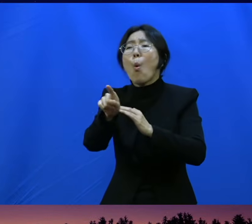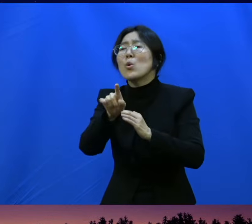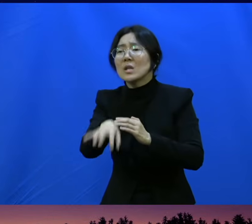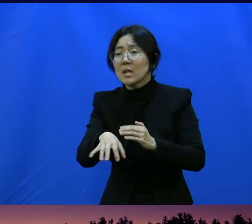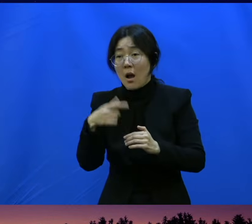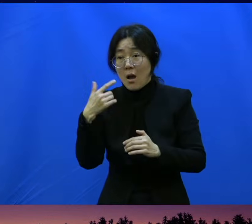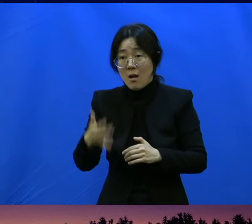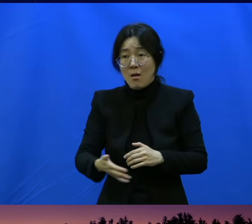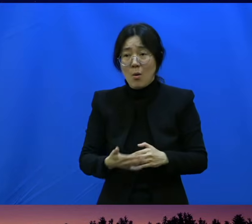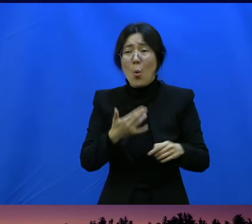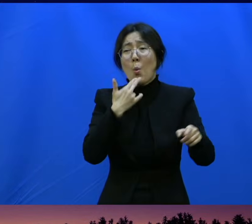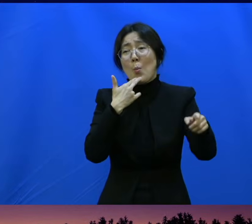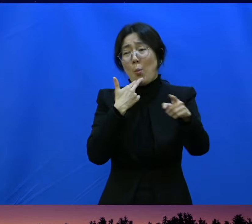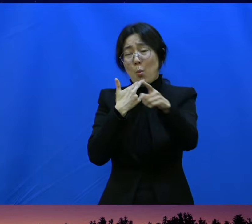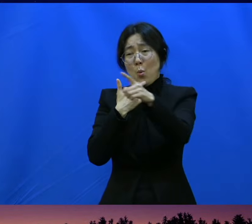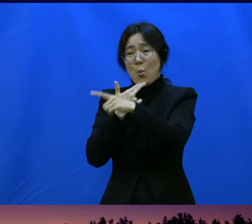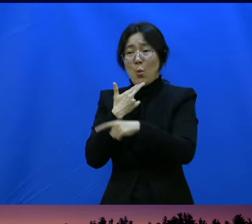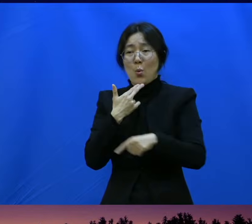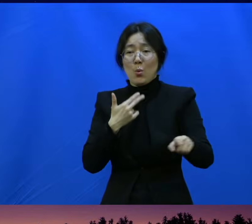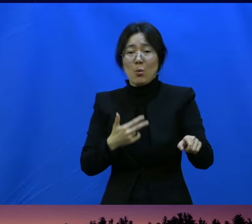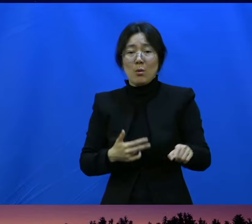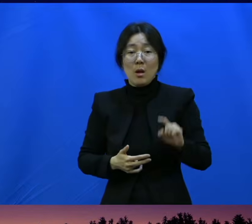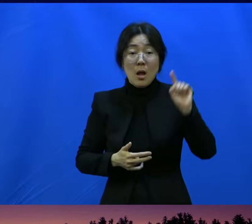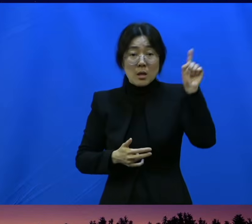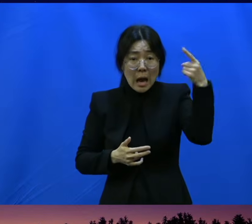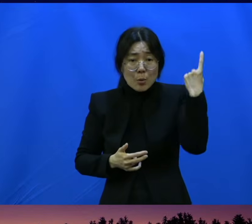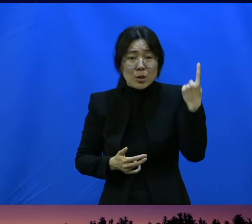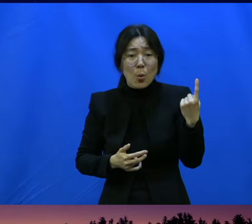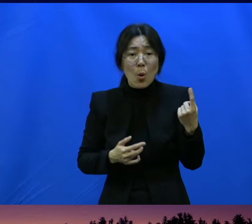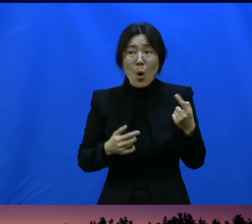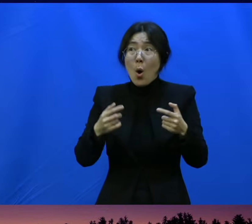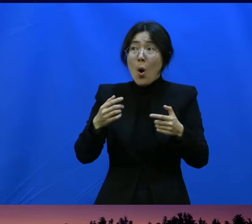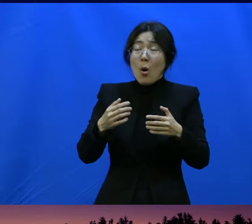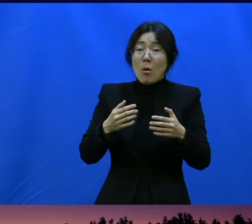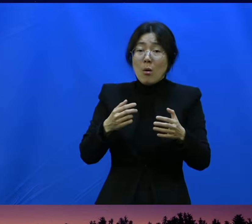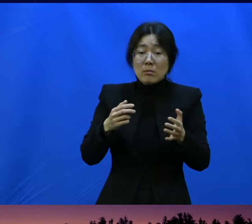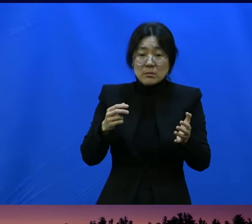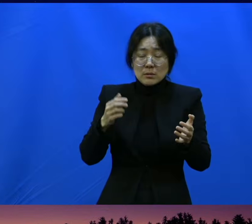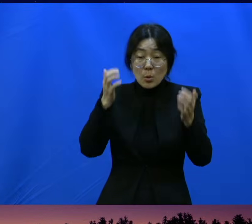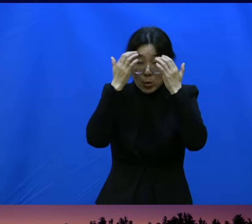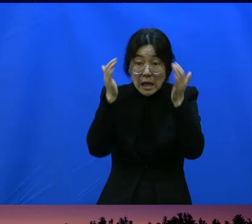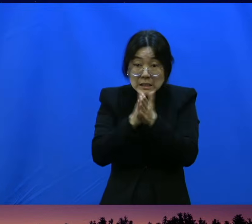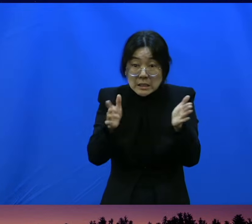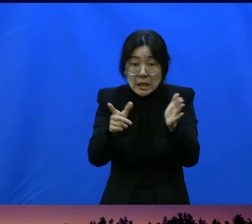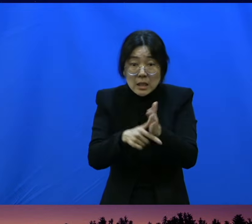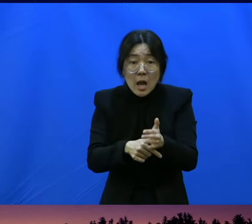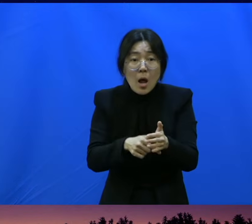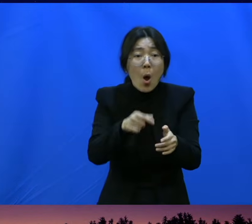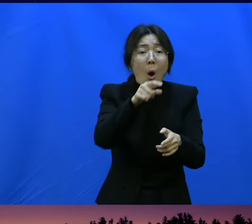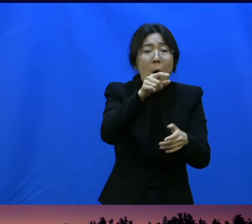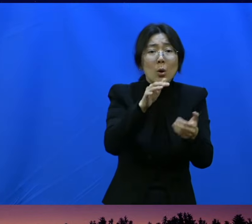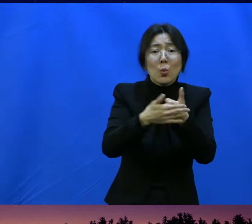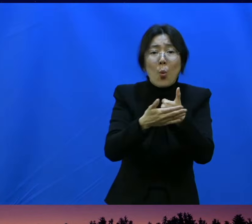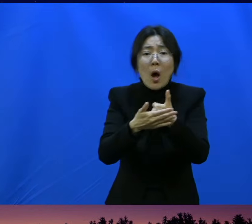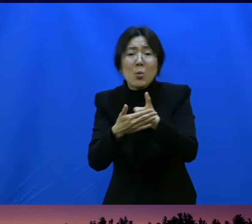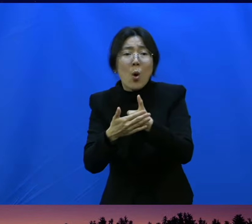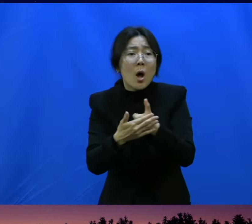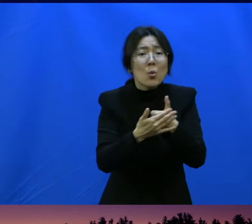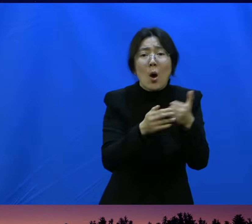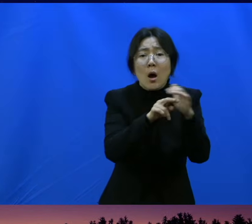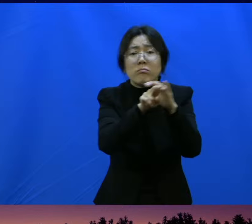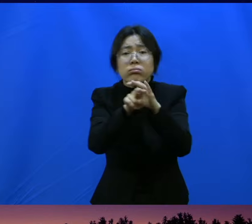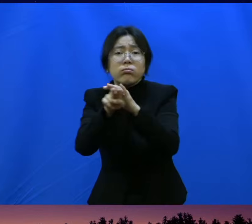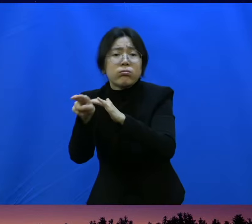다윗도 한순간에 그런 내몰렸습니다. 갈 곳이 없습니다. 동굴로 숨었습니다. 근데 그게 진정한 피난처가 될 수가